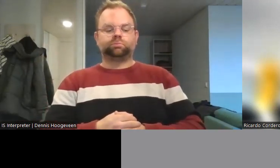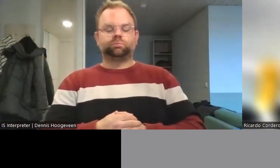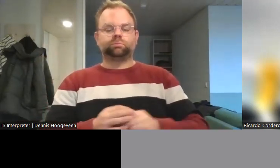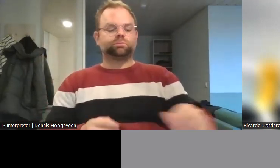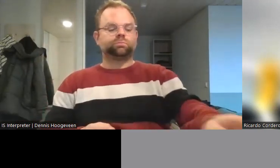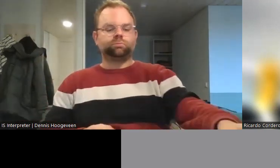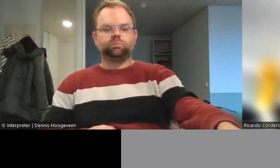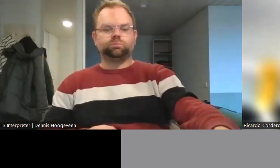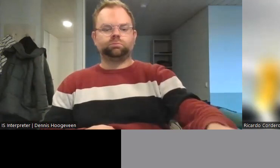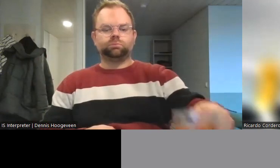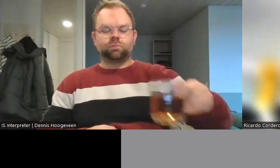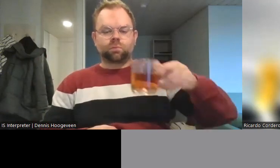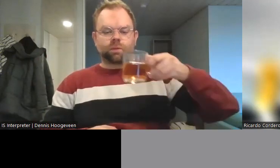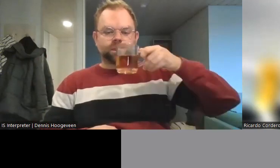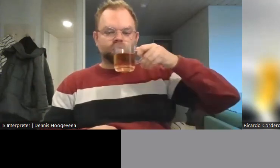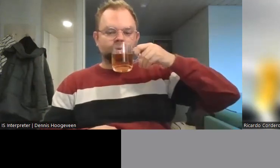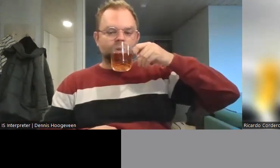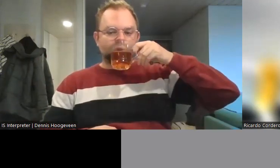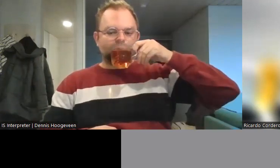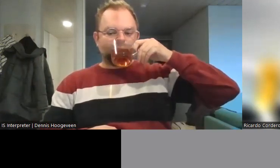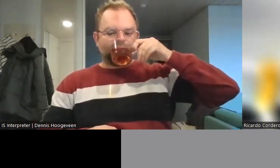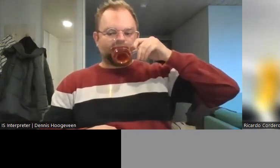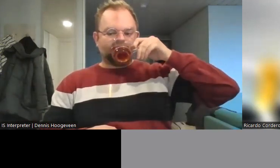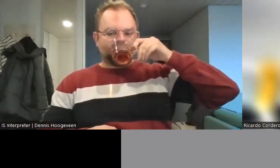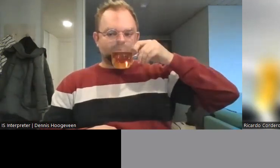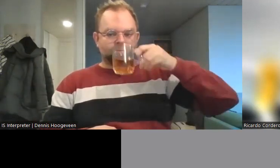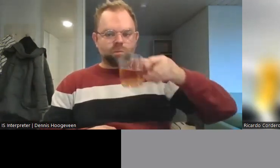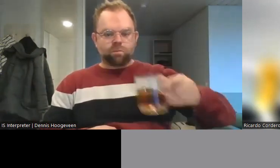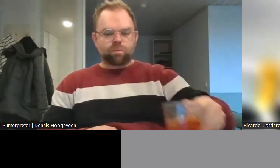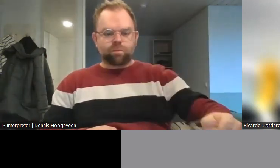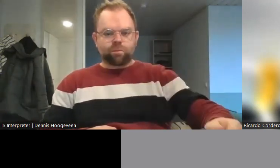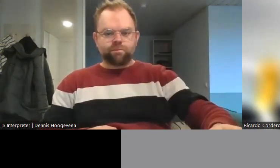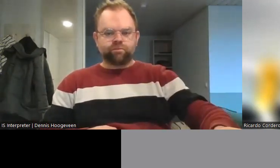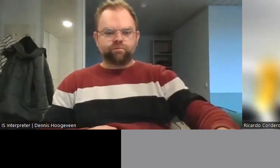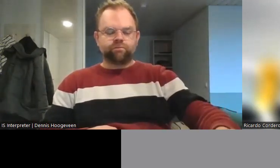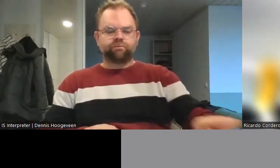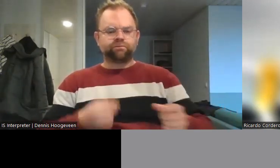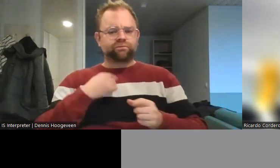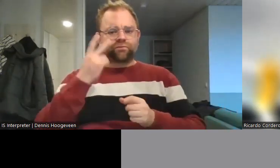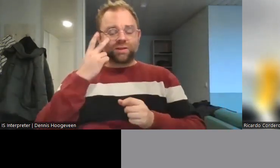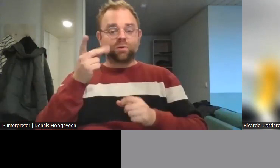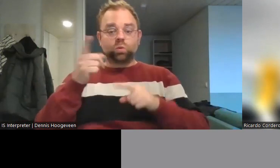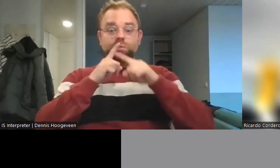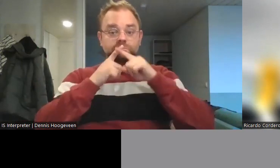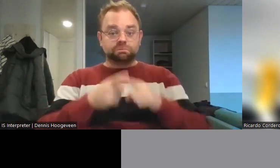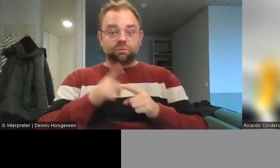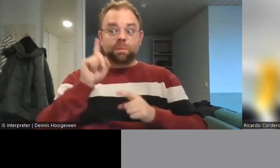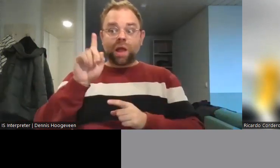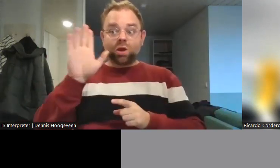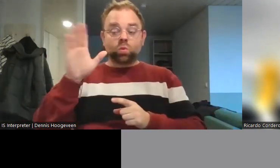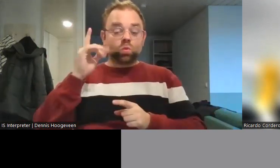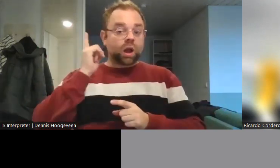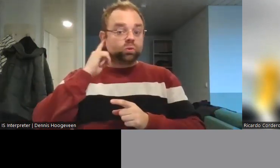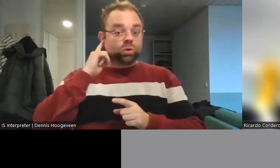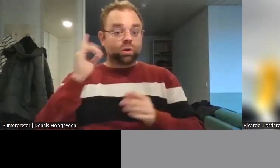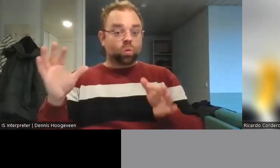Je vois que vous avez allumé votre microphone. En fait, vous avez la possibilité d'allumer votre microphone, mais il